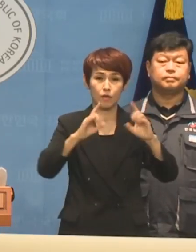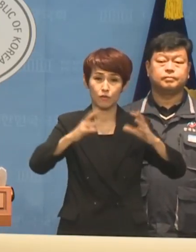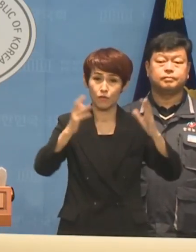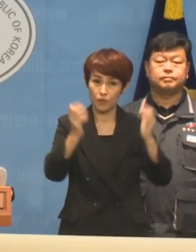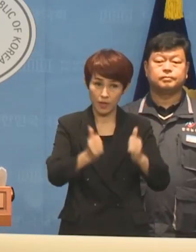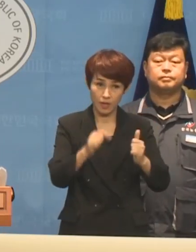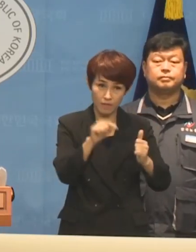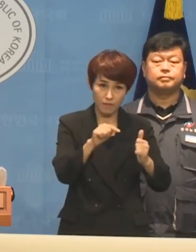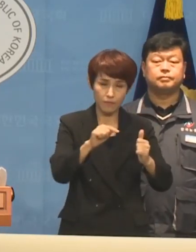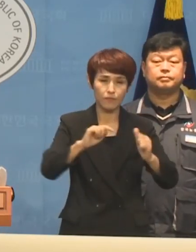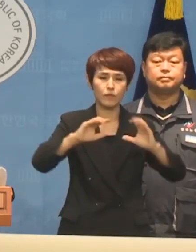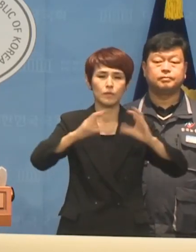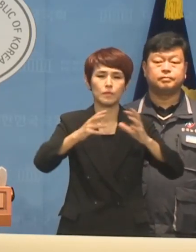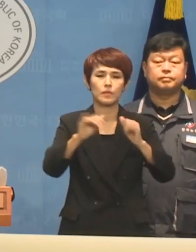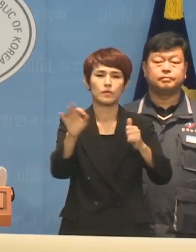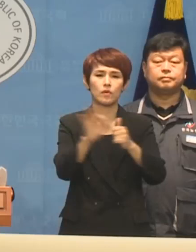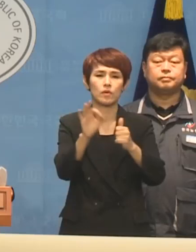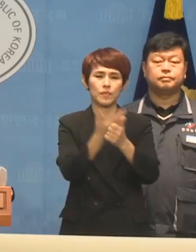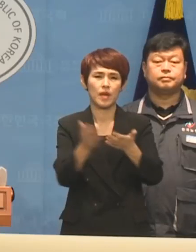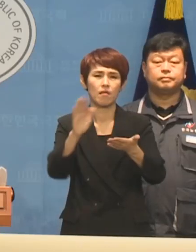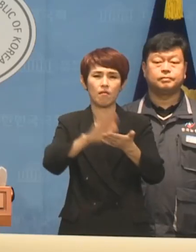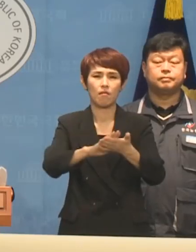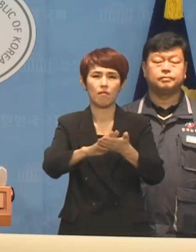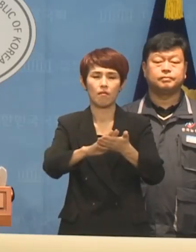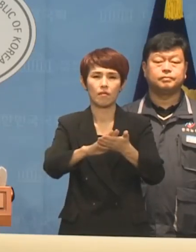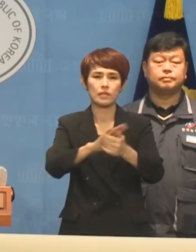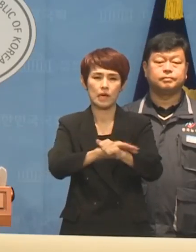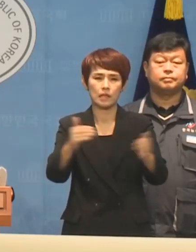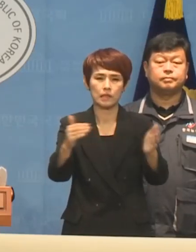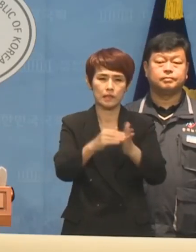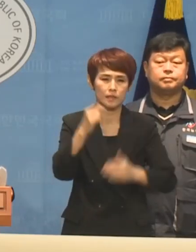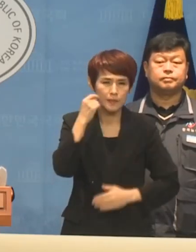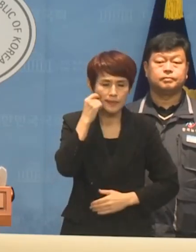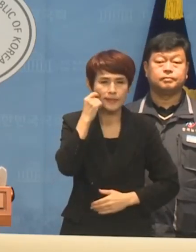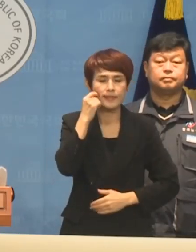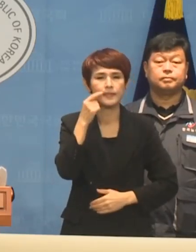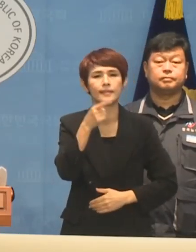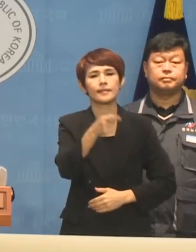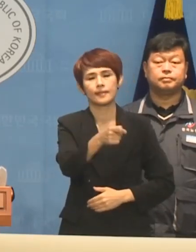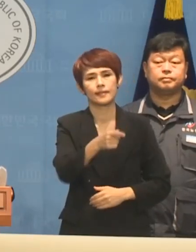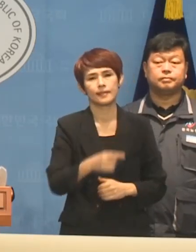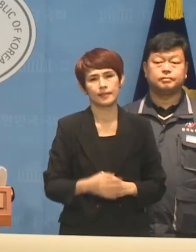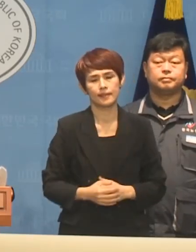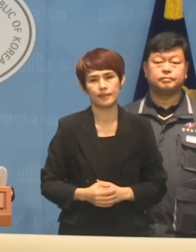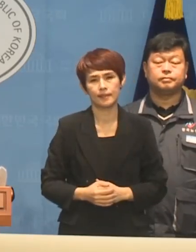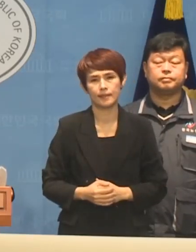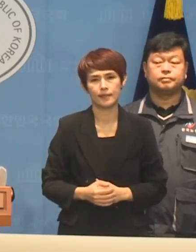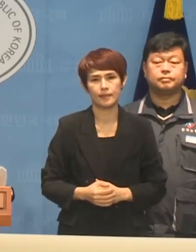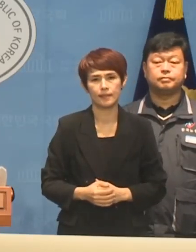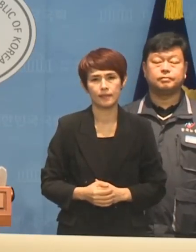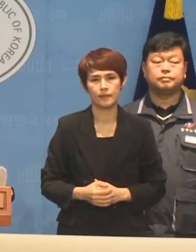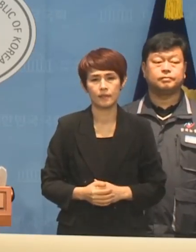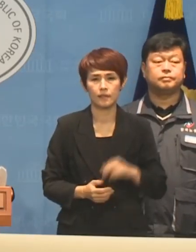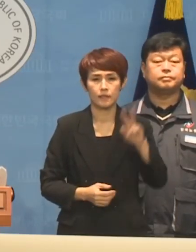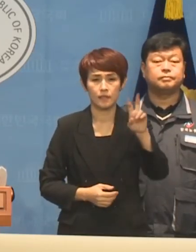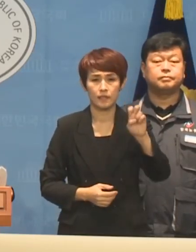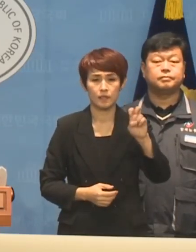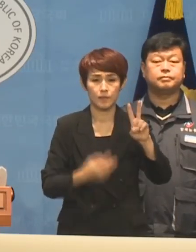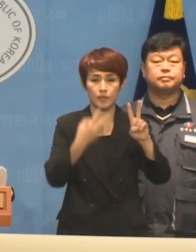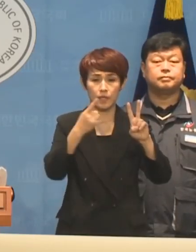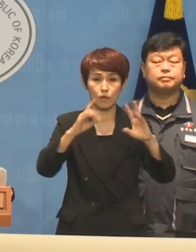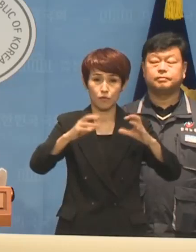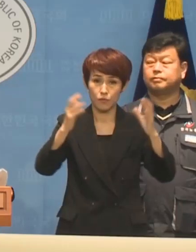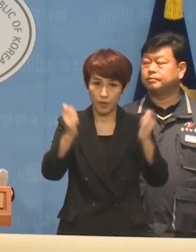연금 개혁을 마무리하지 못한 무능과 무책임으로 역사에 기록될 것입니다. 22대